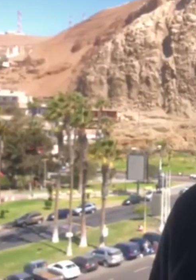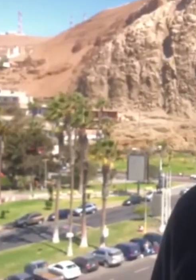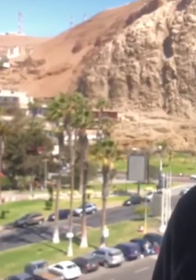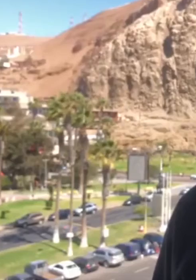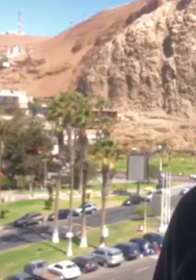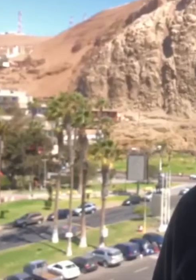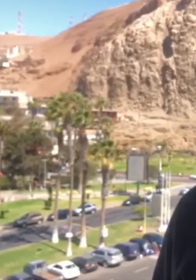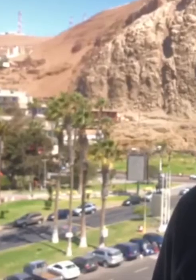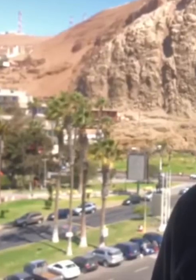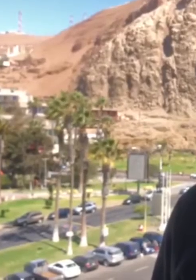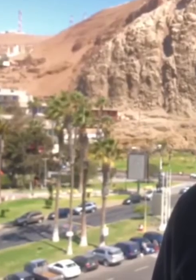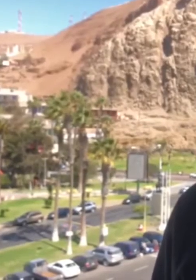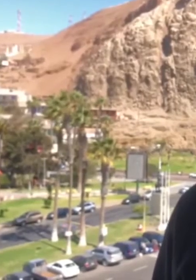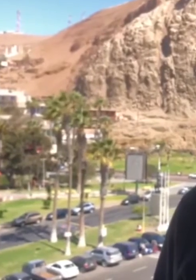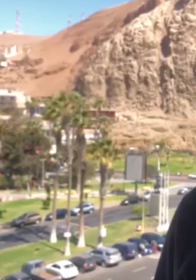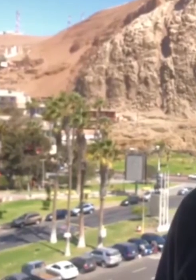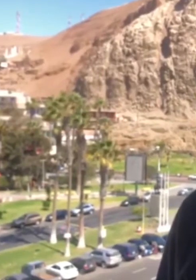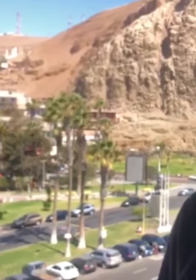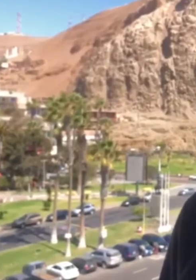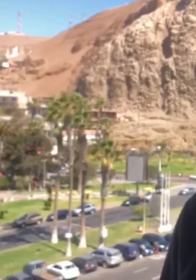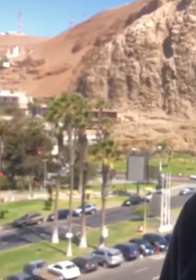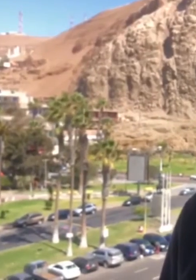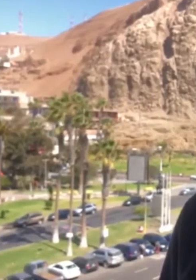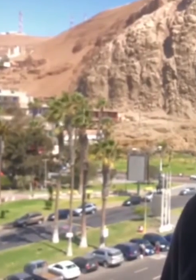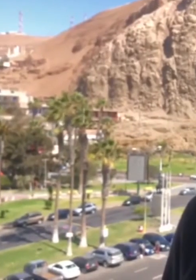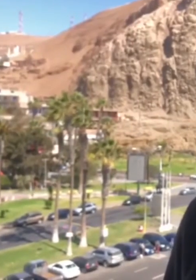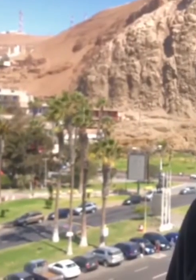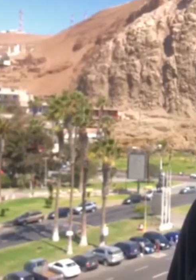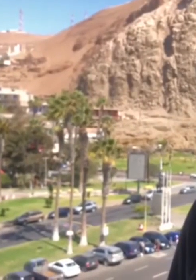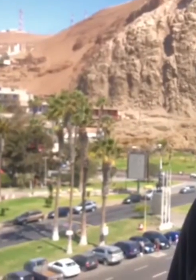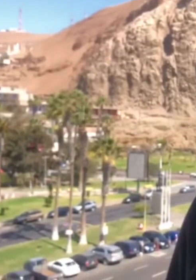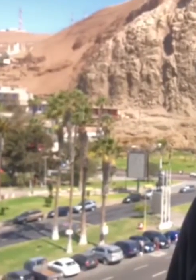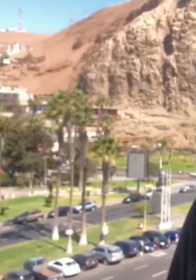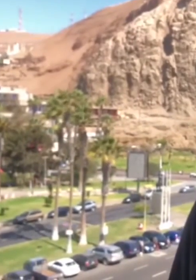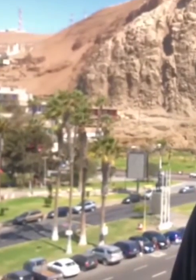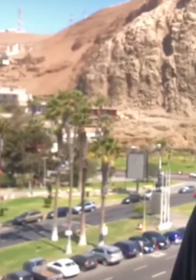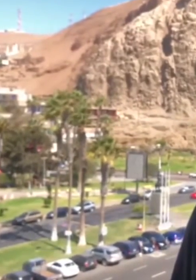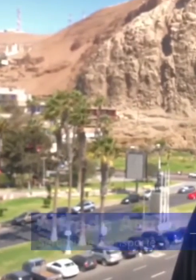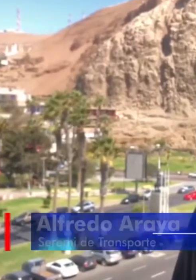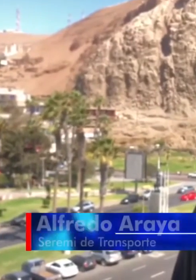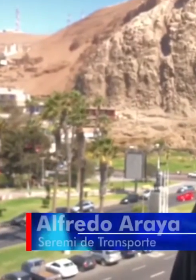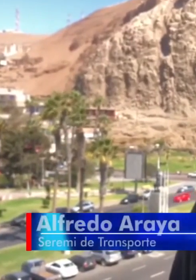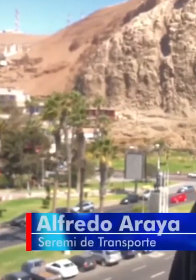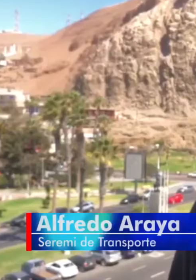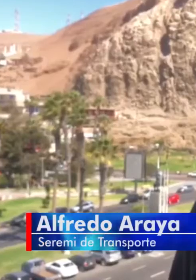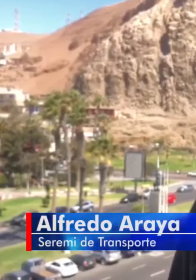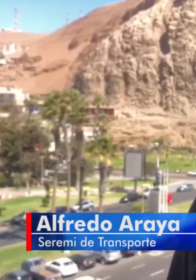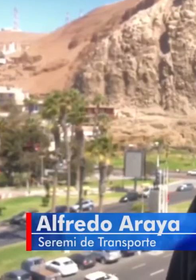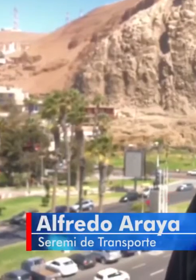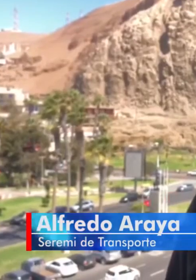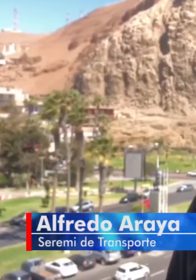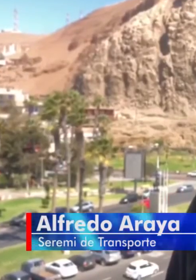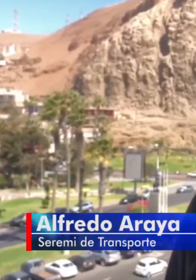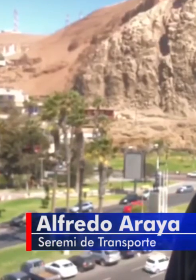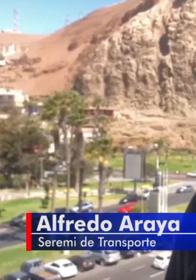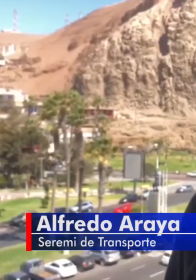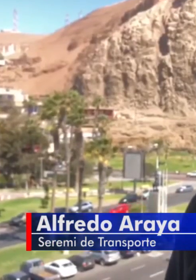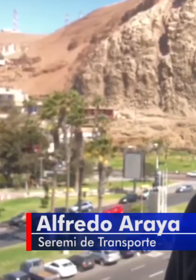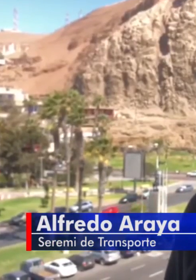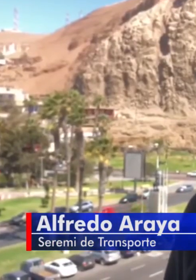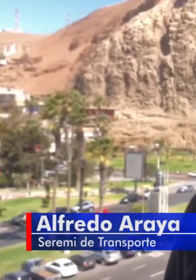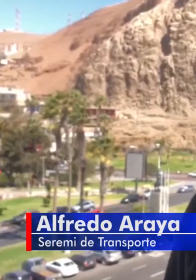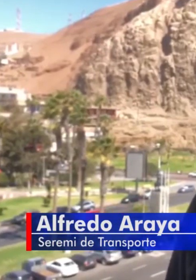necesario sugerir, y así lo hemos acordado con los dirigentes del transporte, que los autos solamente suban